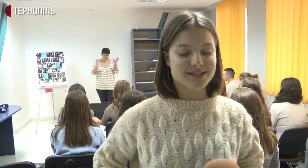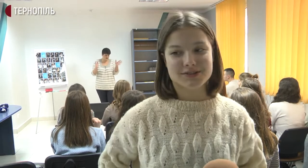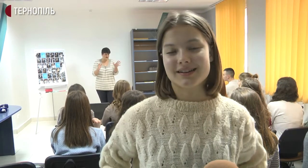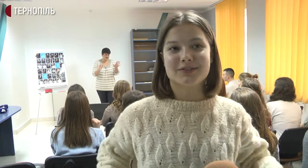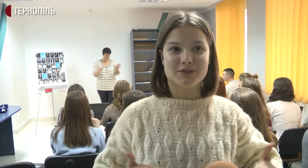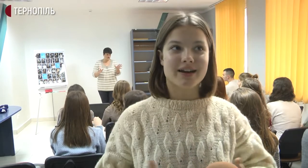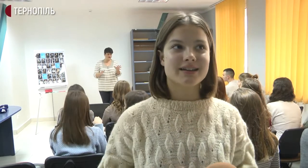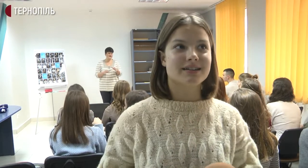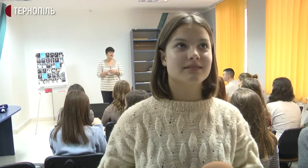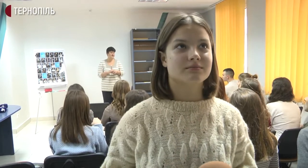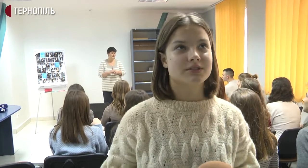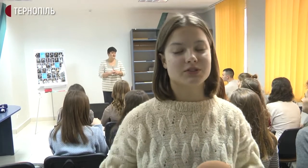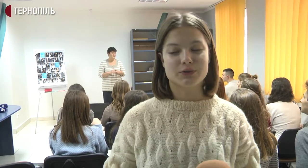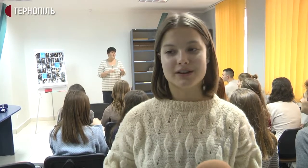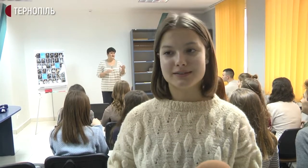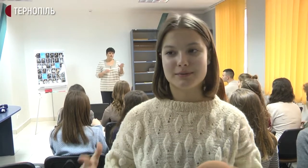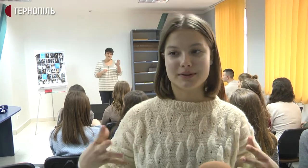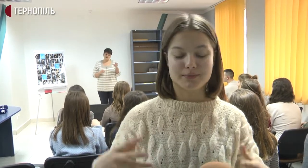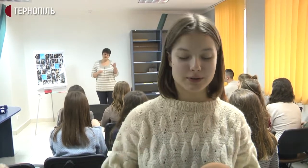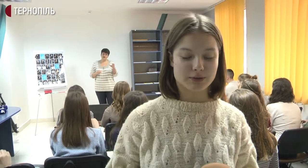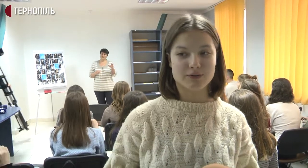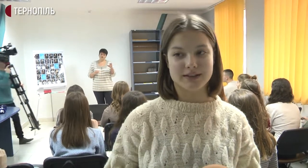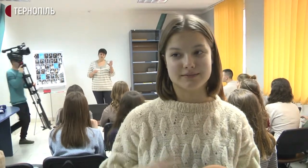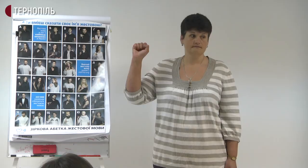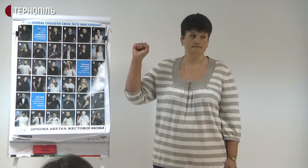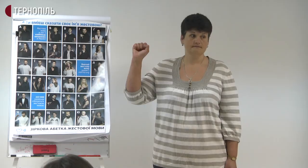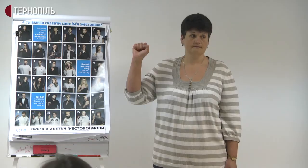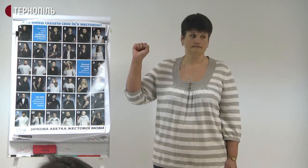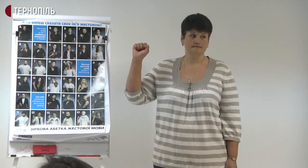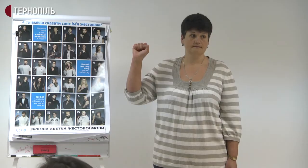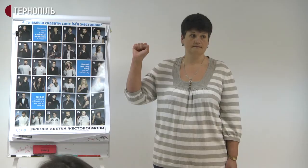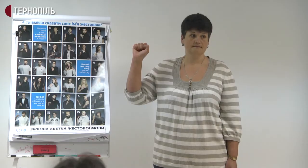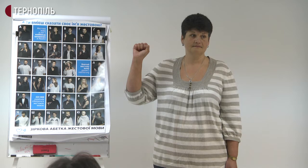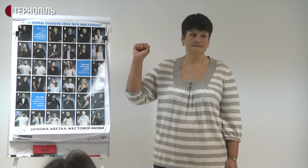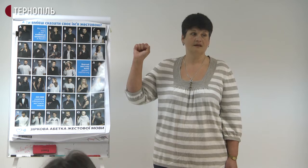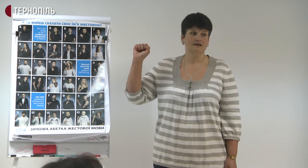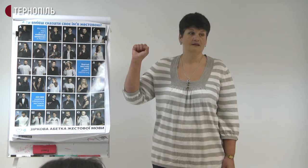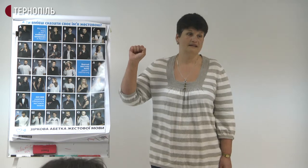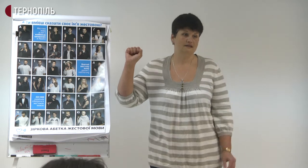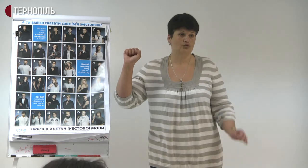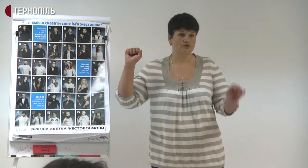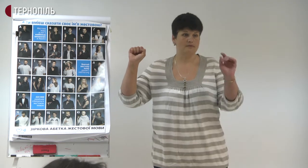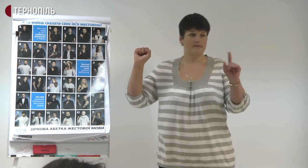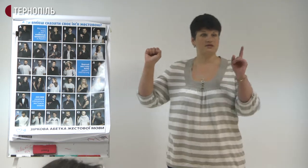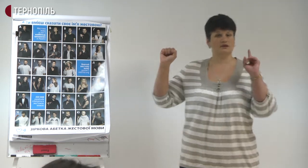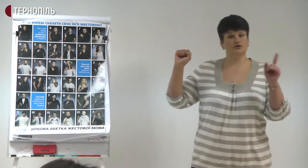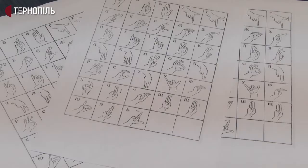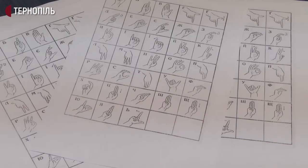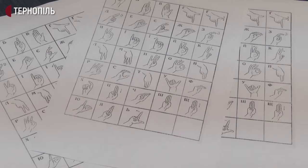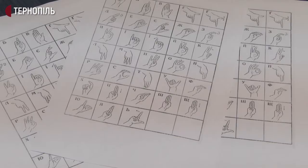щось таке нове і завжди нове треба практикувати. Викладачка Надія Коцовська розповіла, скільки часу треба, щоб